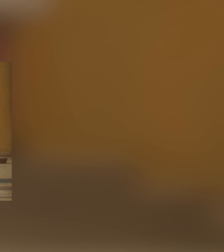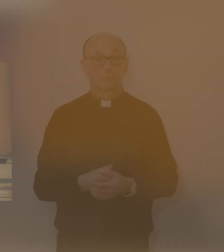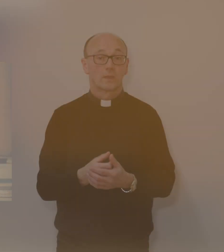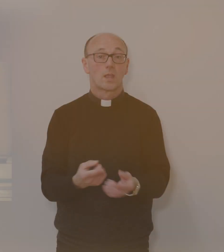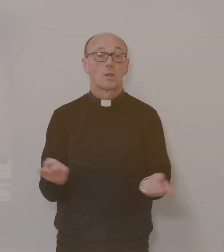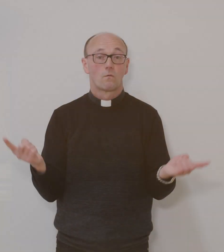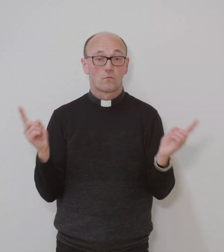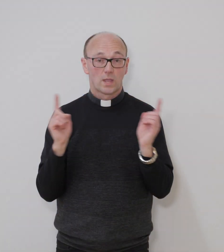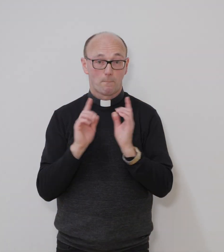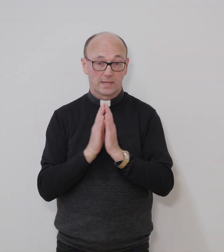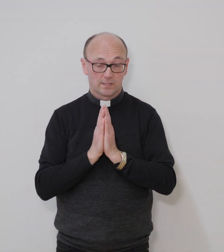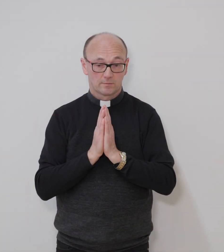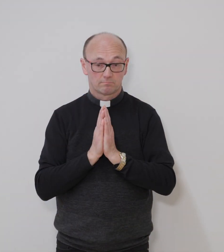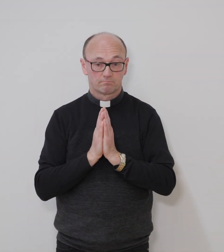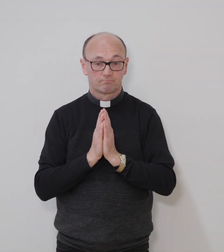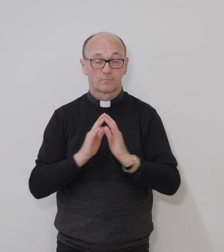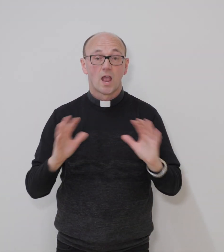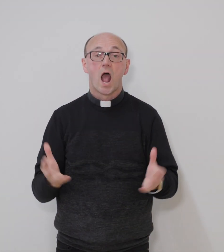Lasset uns beten.